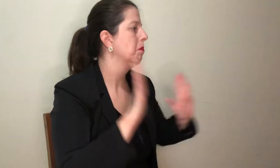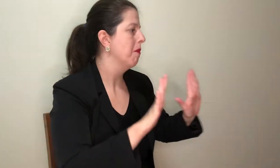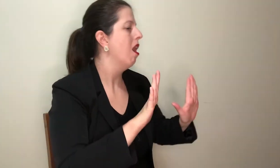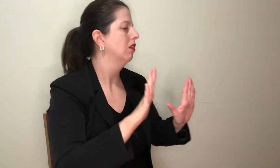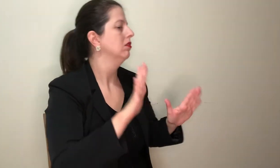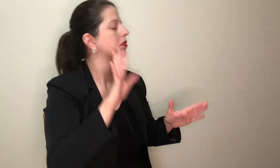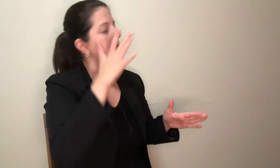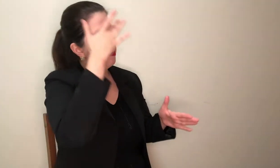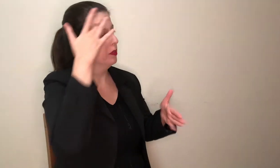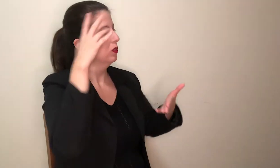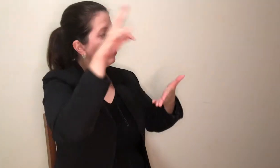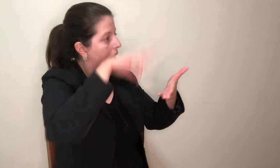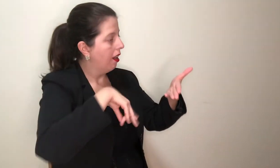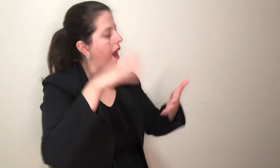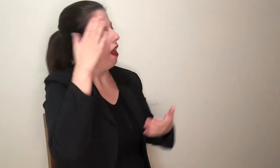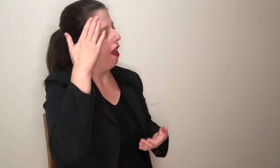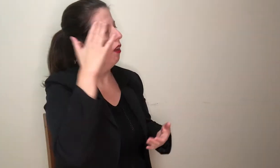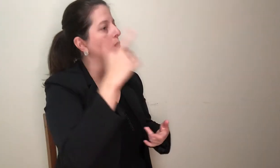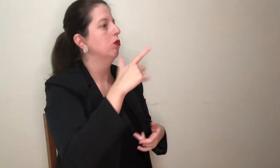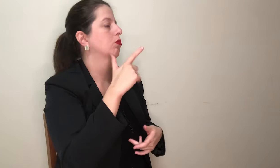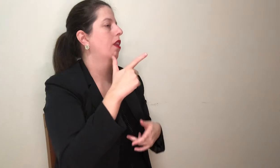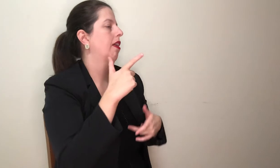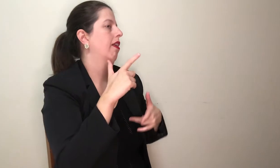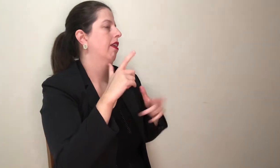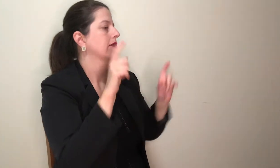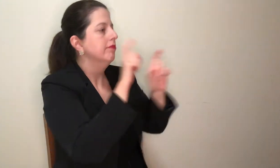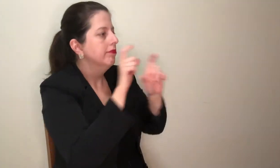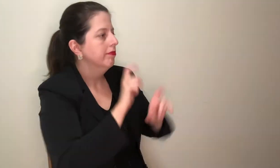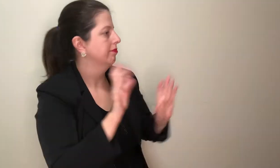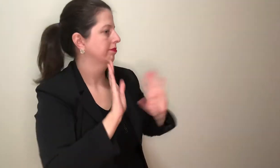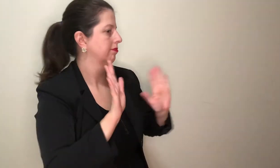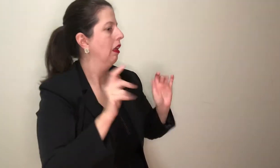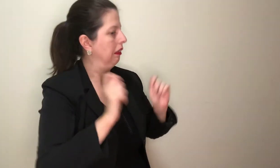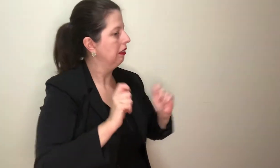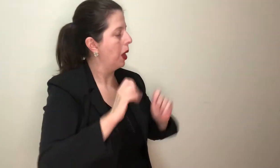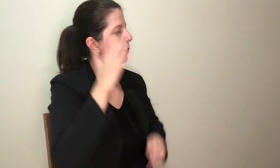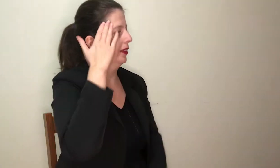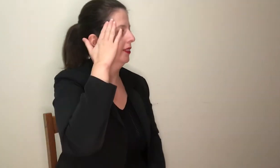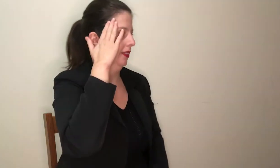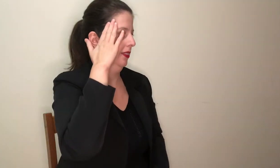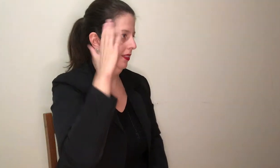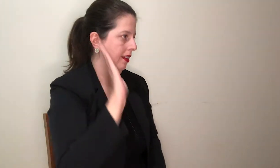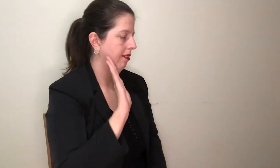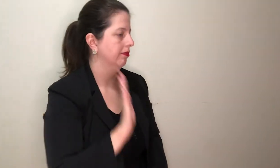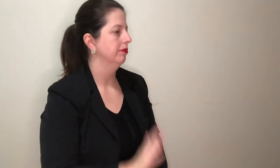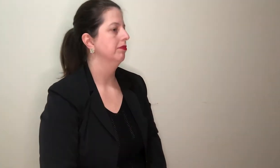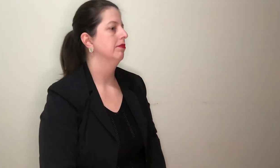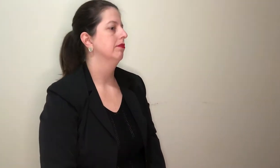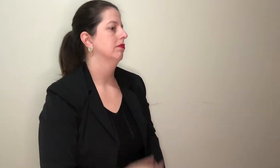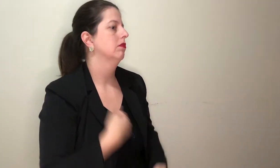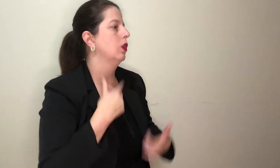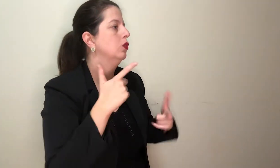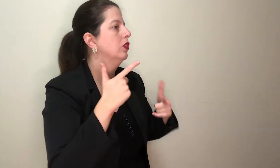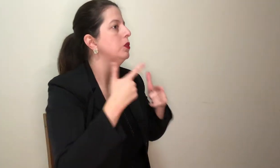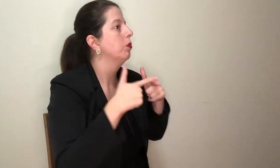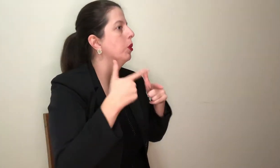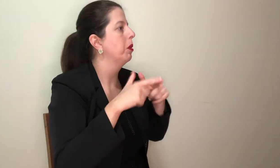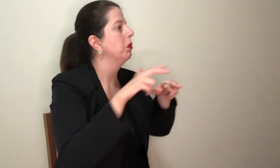compreensível. Não tem problema, por isso com o meu português. Por exemplo, quando eu escrevo, que eu leio, eu consigo